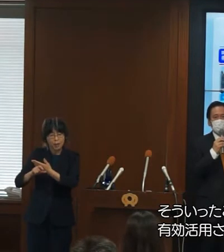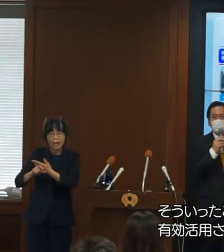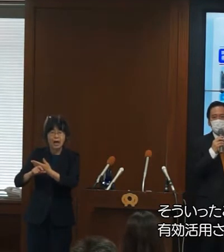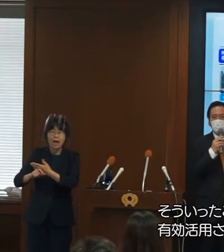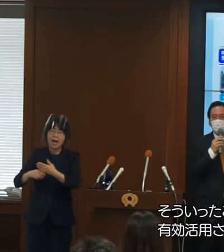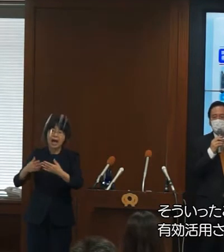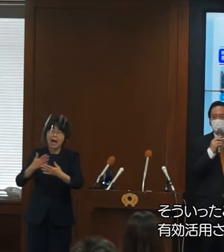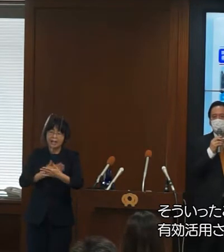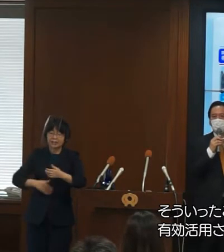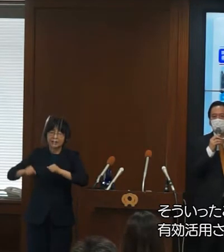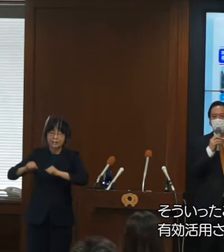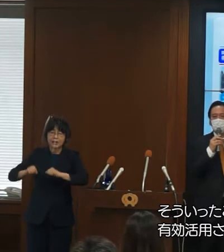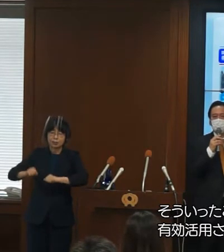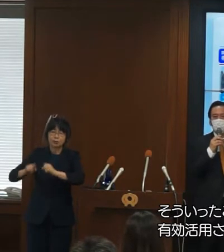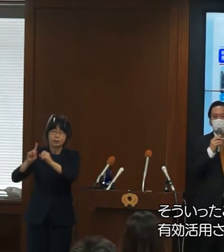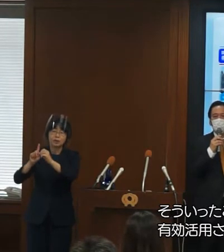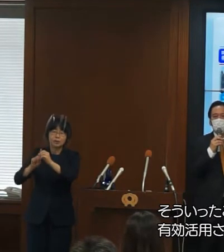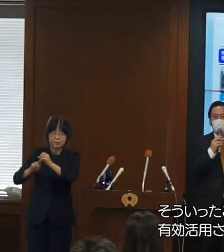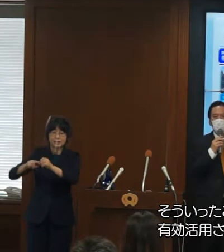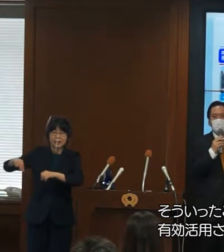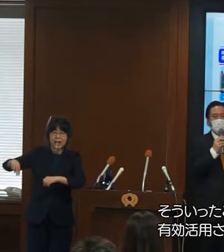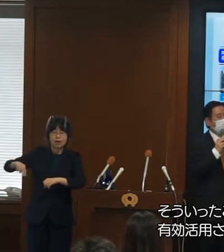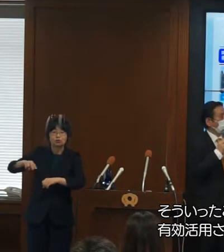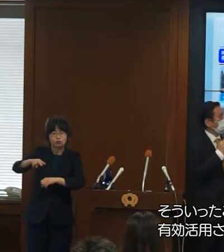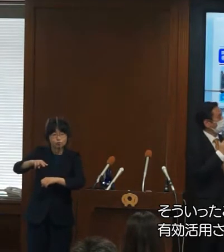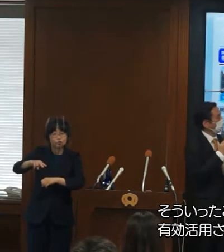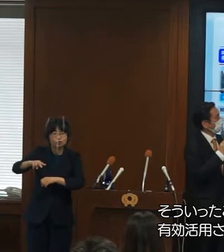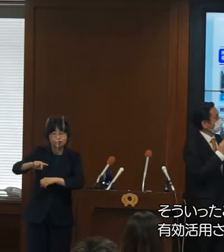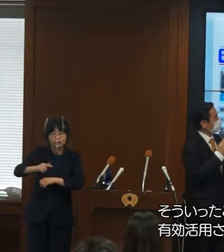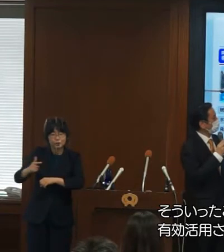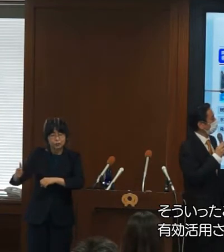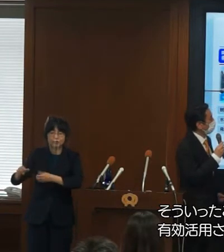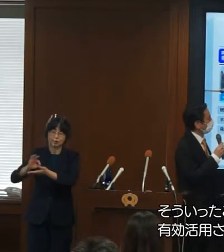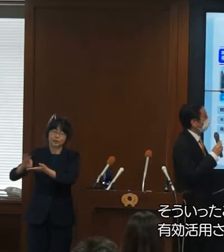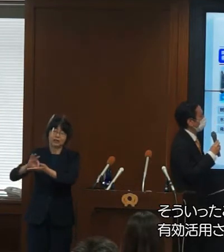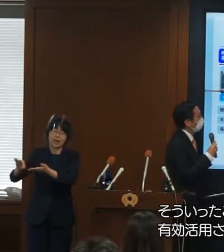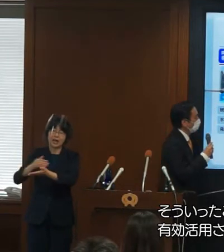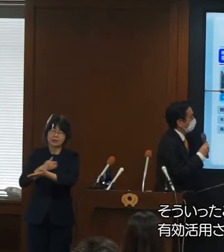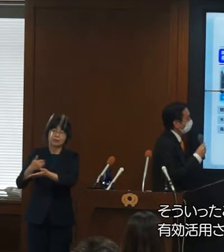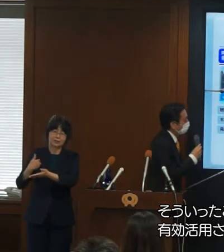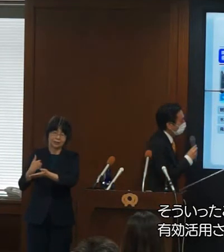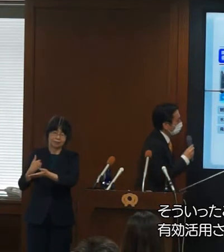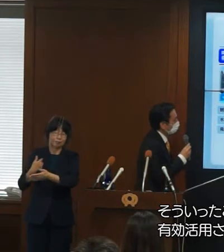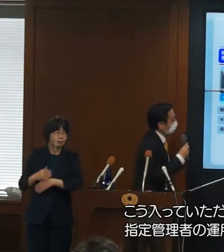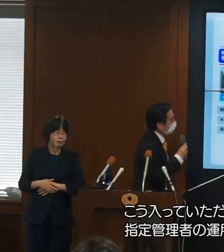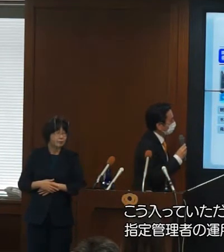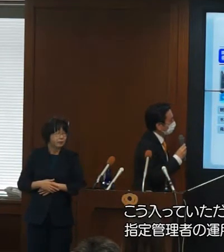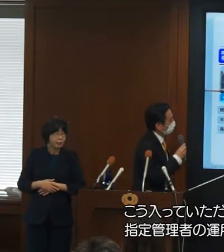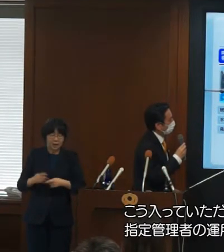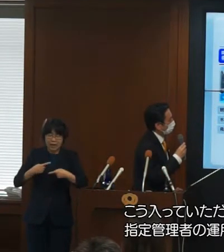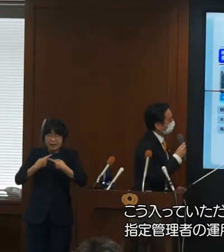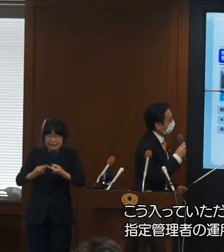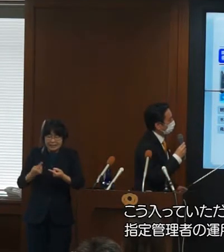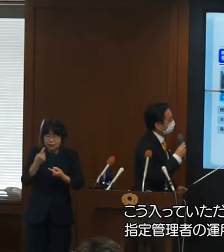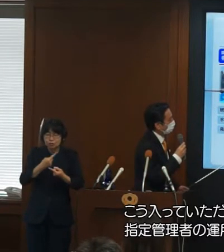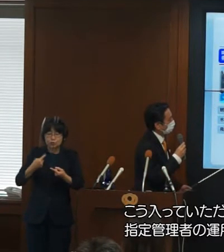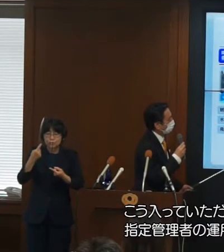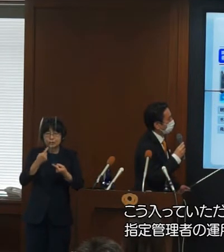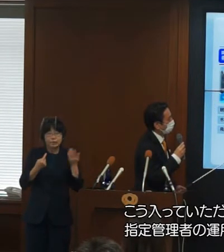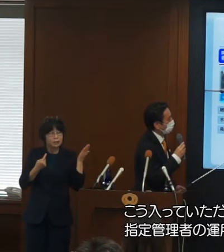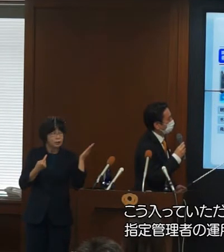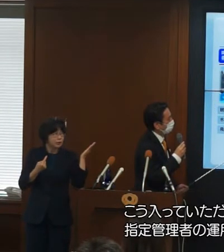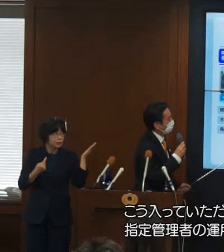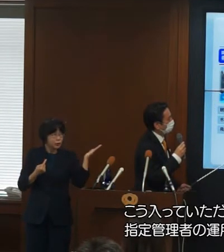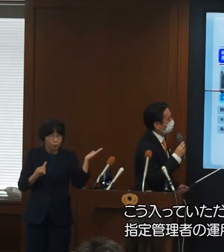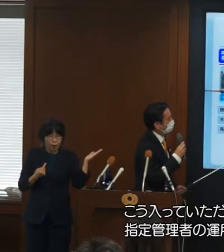ったことも含めて有効活用させていただいて、まあ、入り口がここになるのかな、こう入っていただ